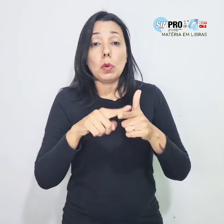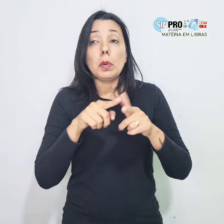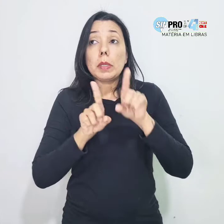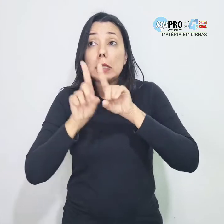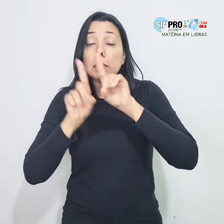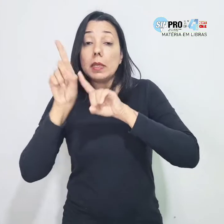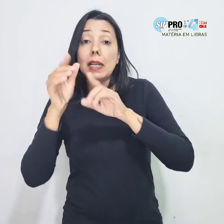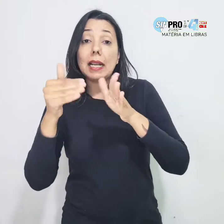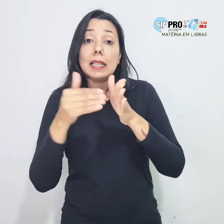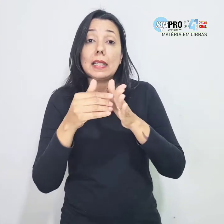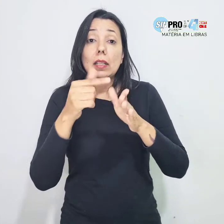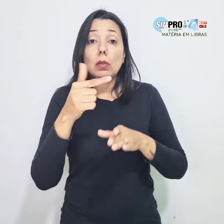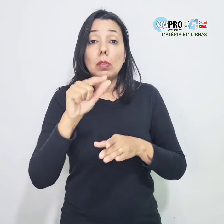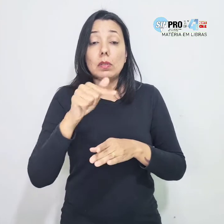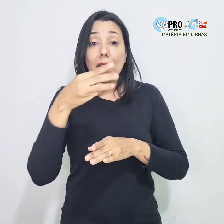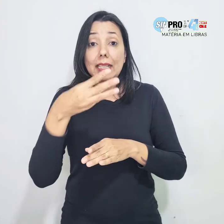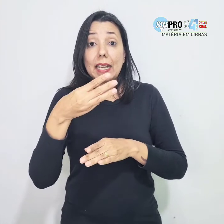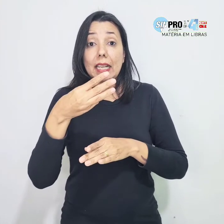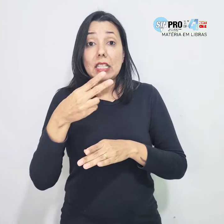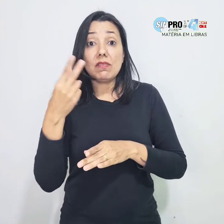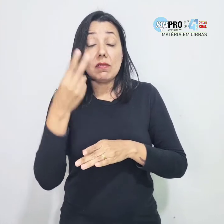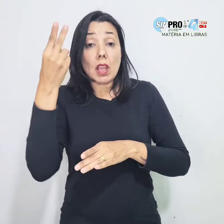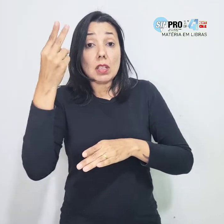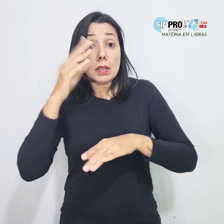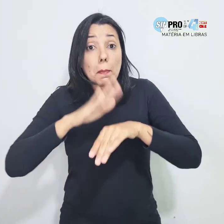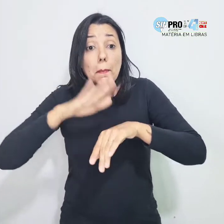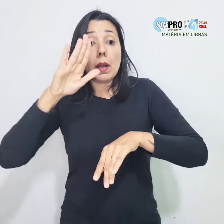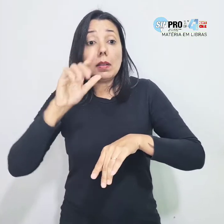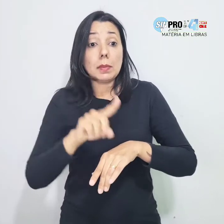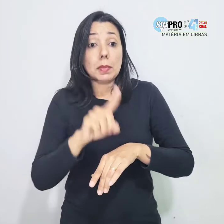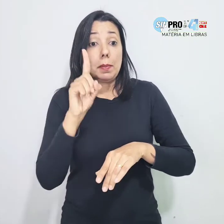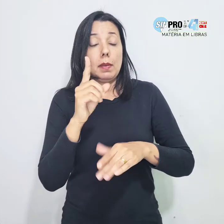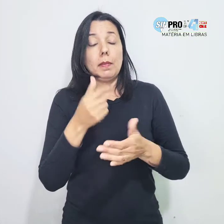até 2,3 vezes maior do que a primeira onda.